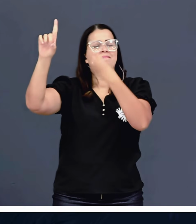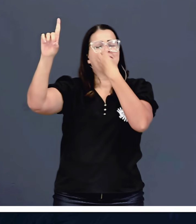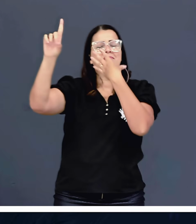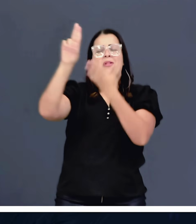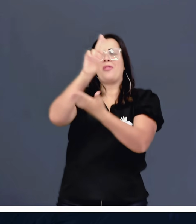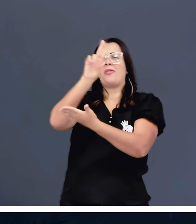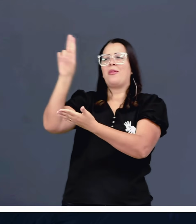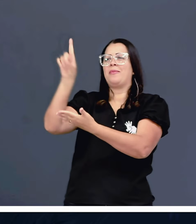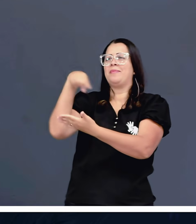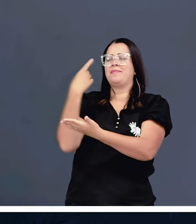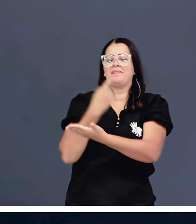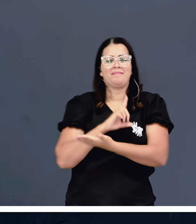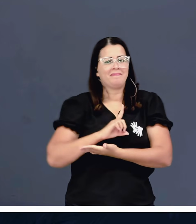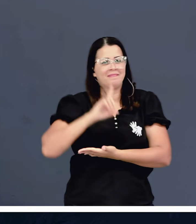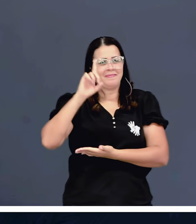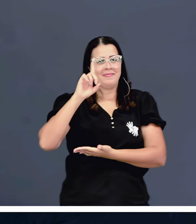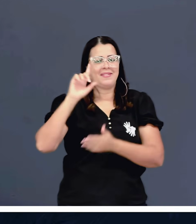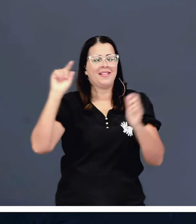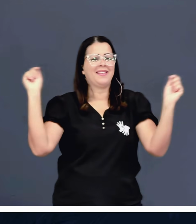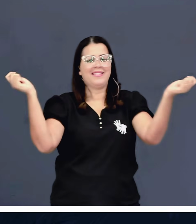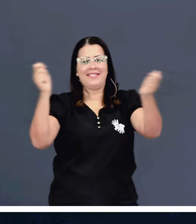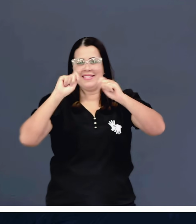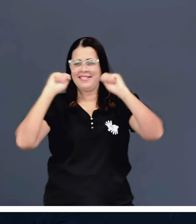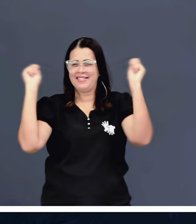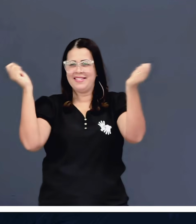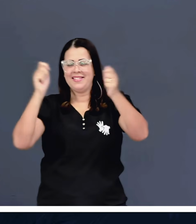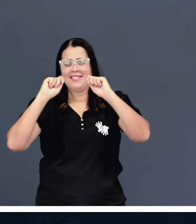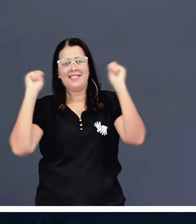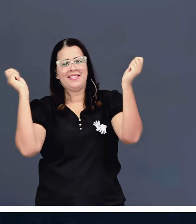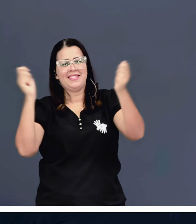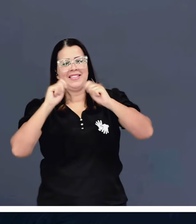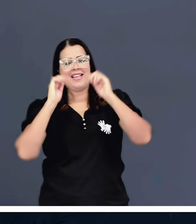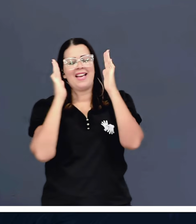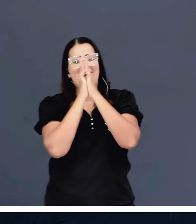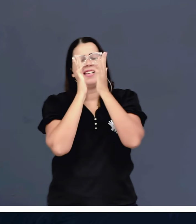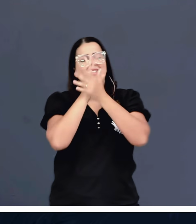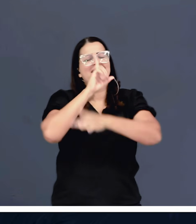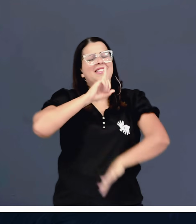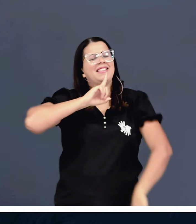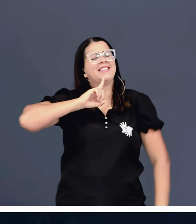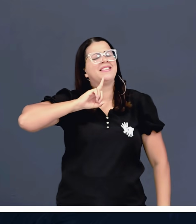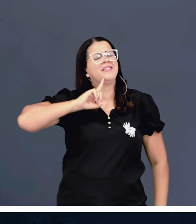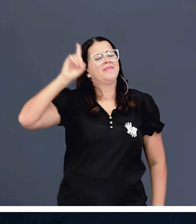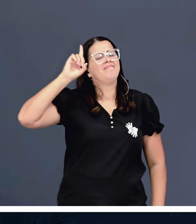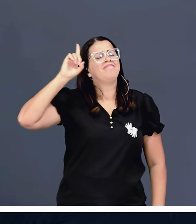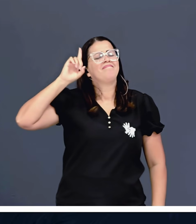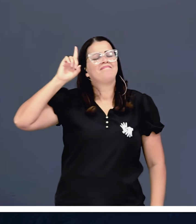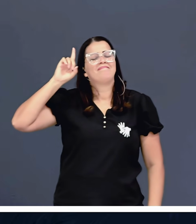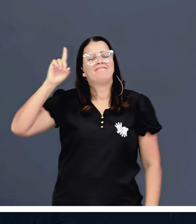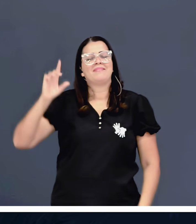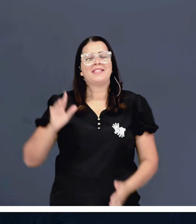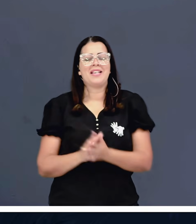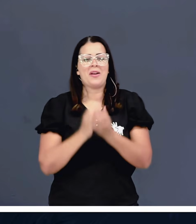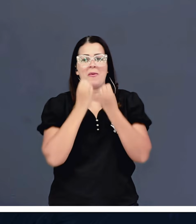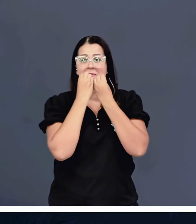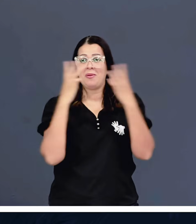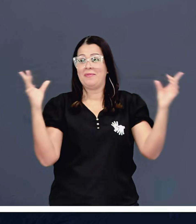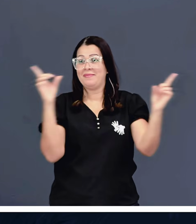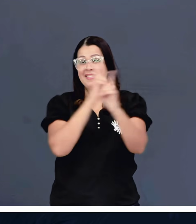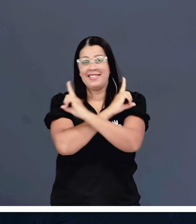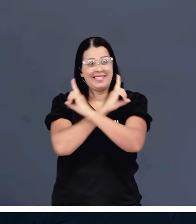do nosso Deus. Aleluia. Graças a Deus. Bom